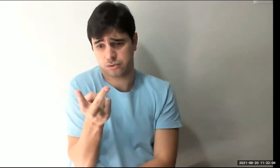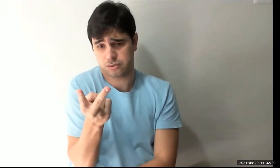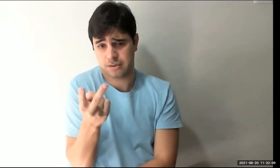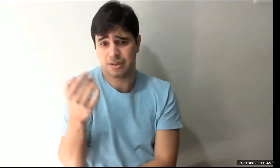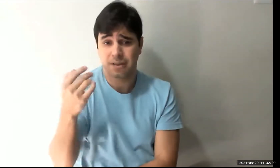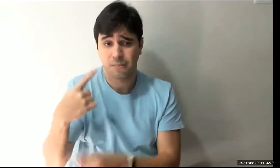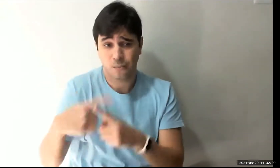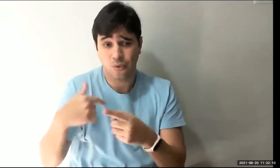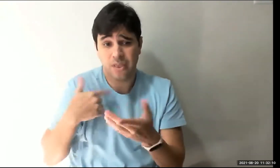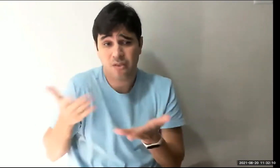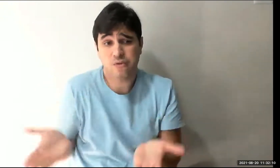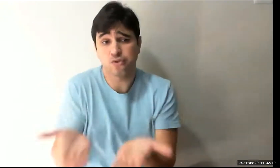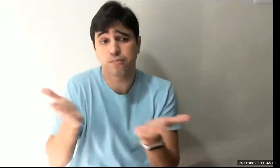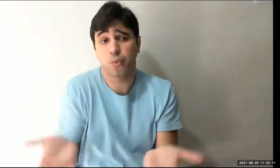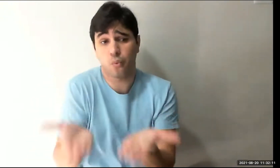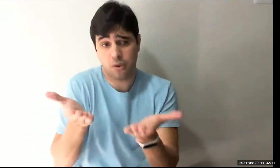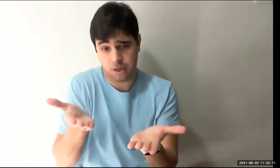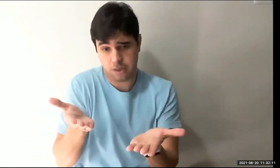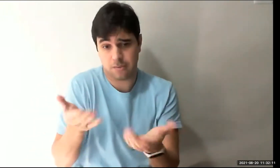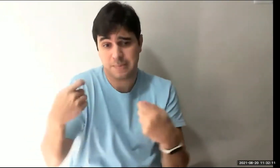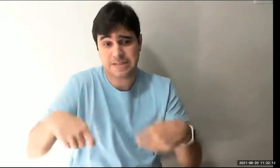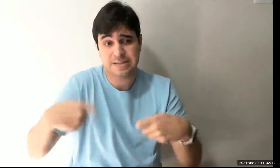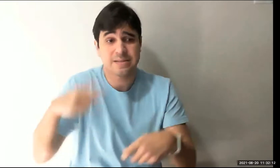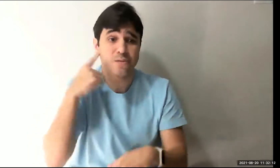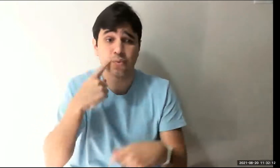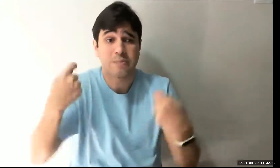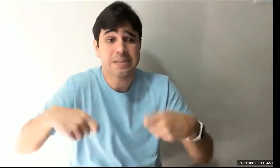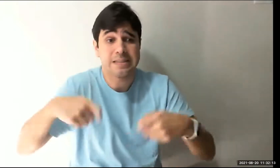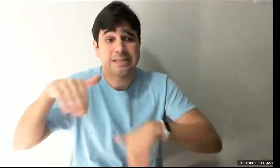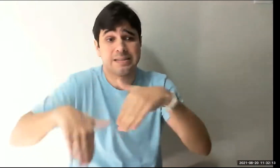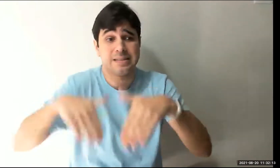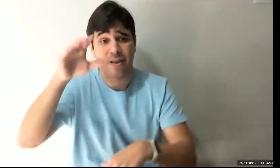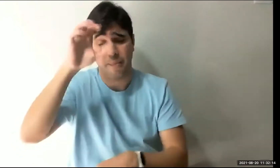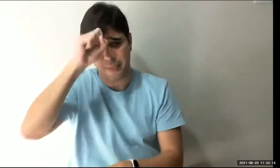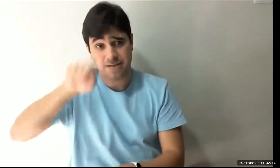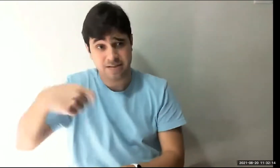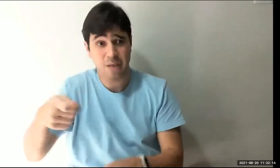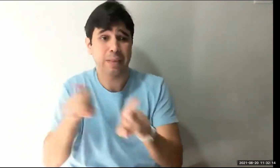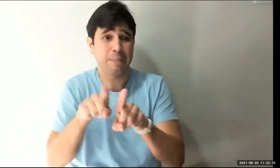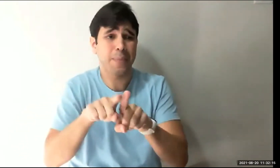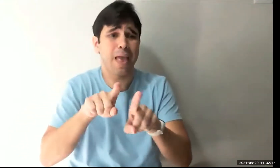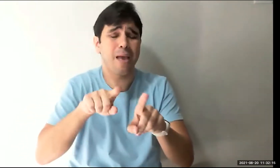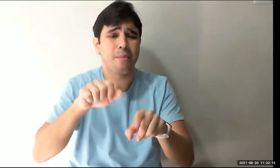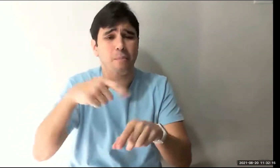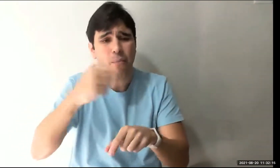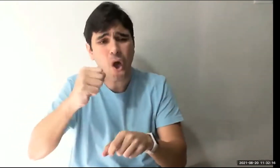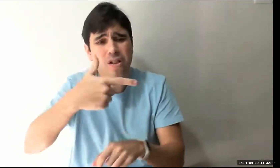para os surdos, os dois, sem problemas nenhum, que o meu foco também é estimular para que isso chegue nos